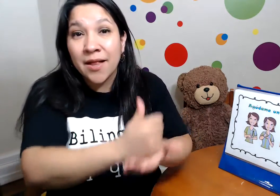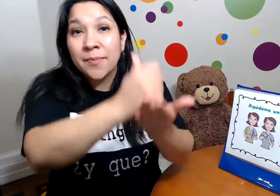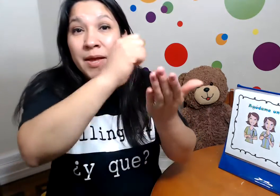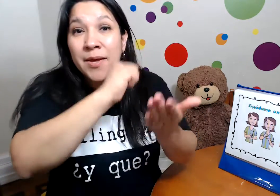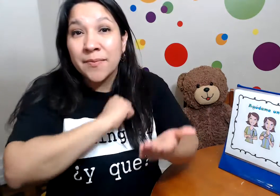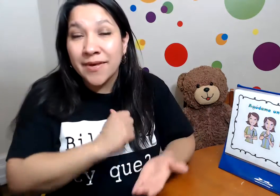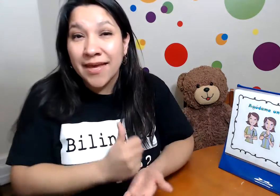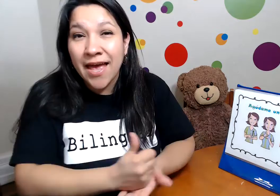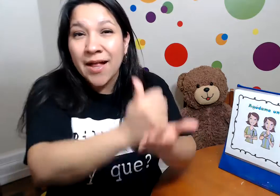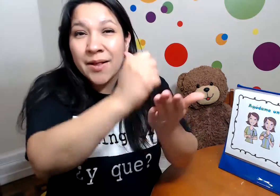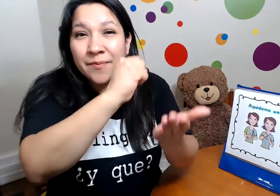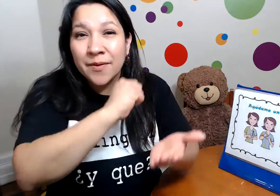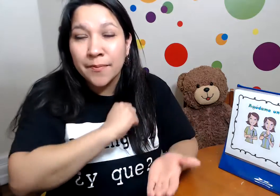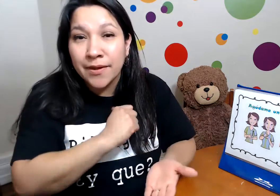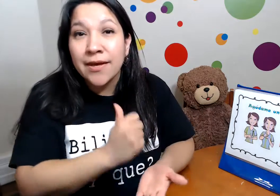mi hija me